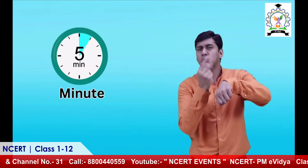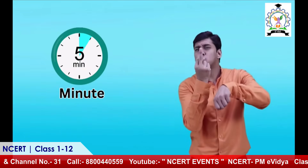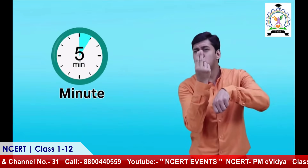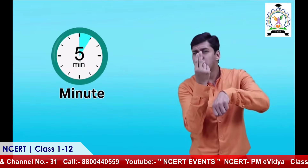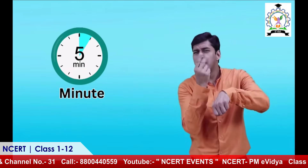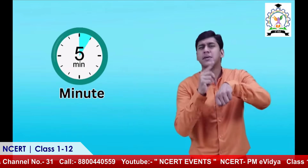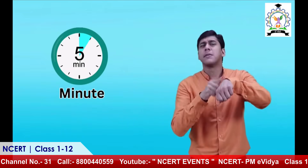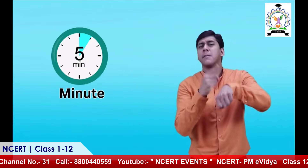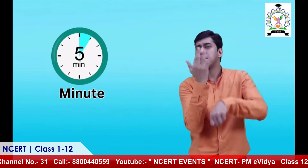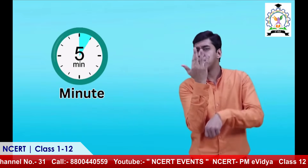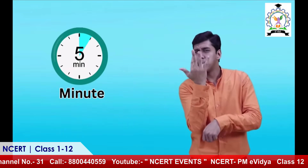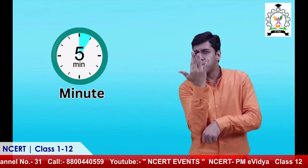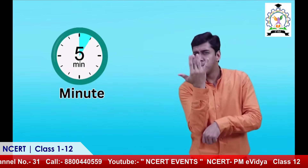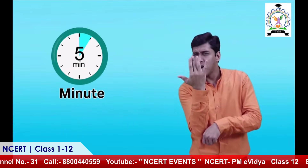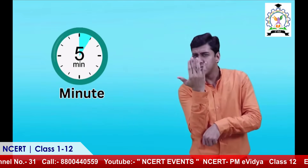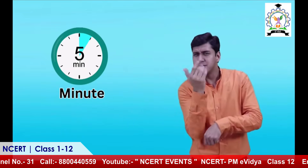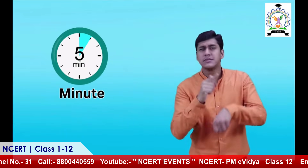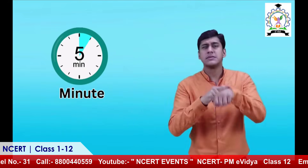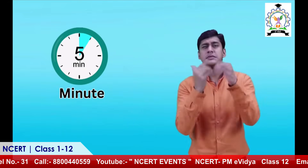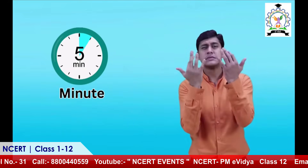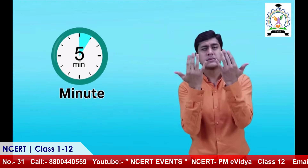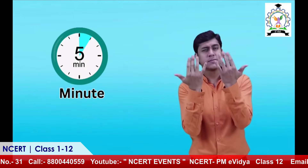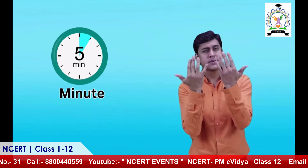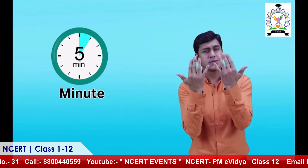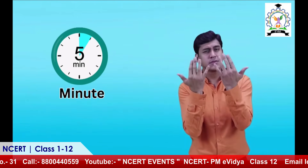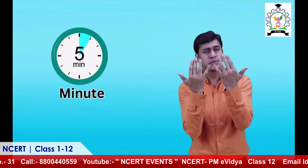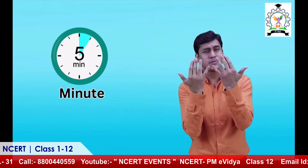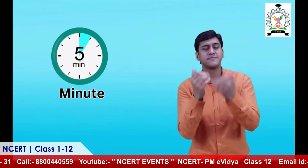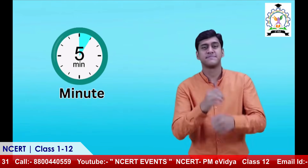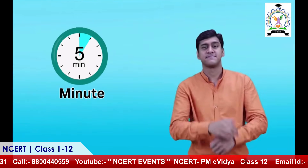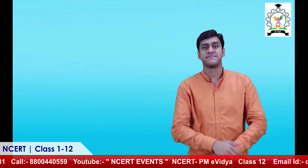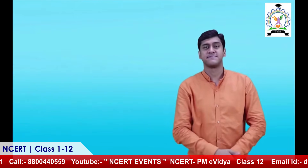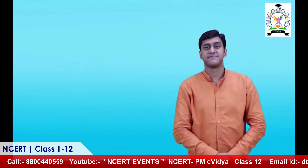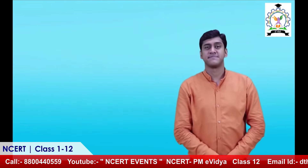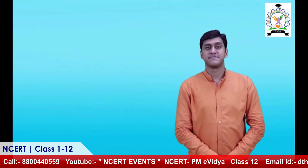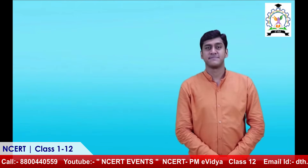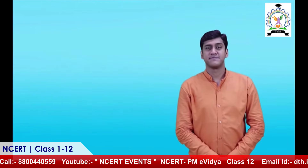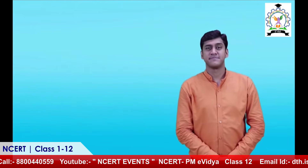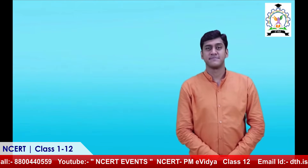मिनट, 2 मिनट, 5 मिनट, 10 मिनट।